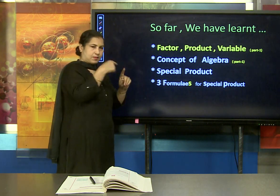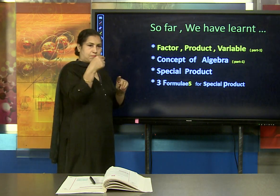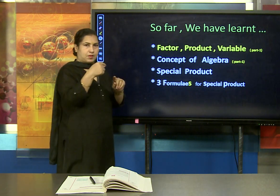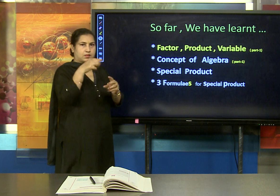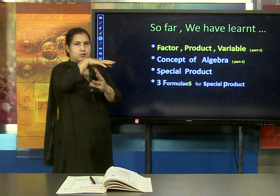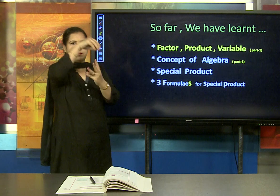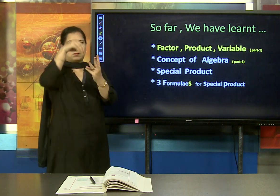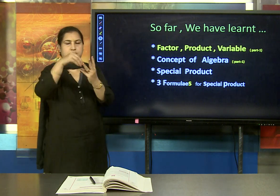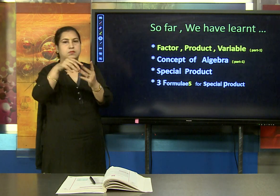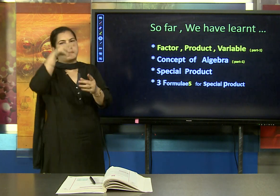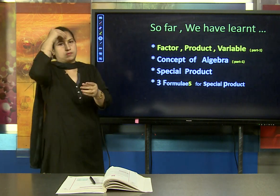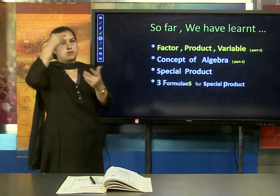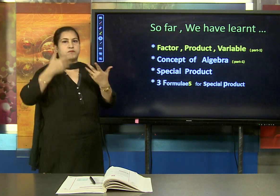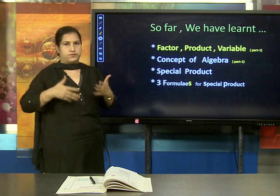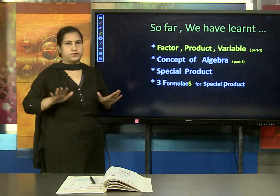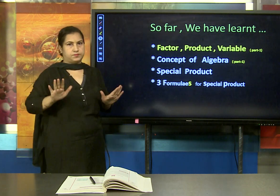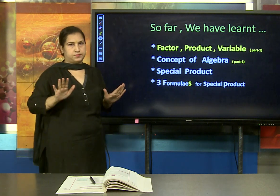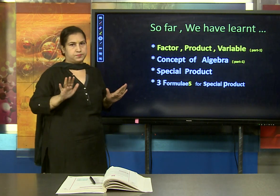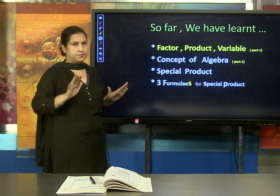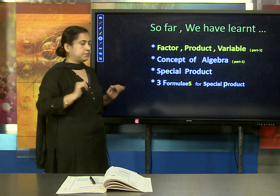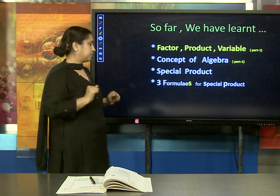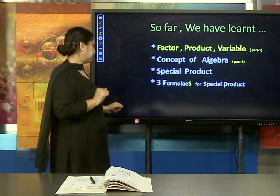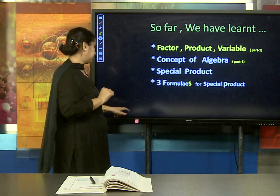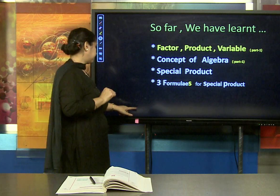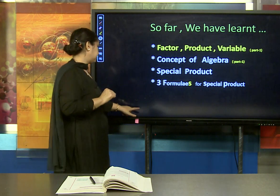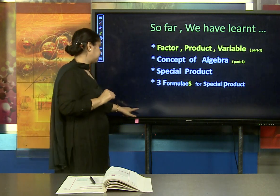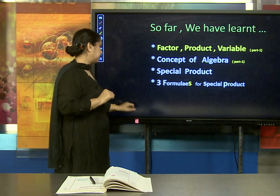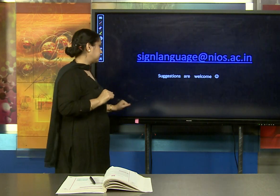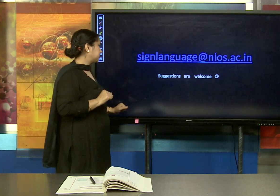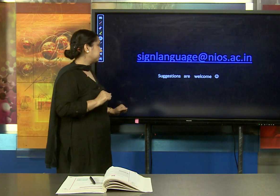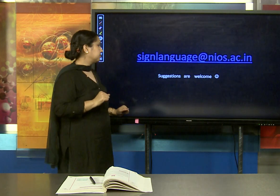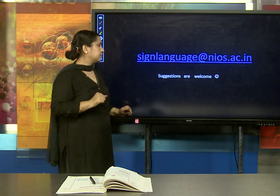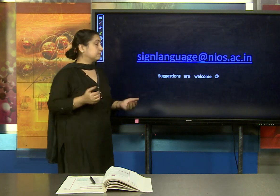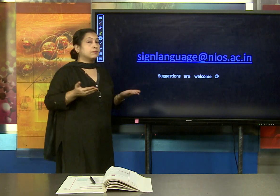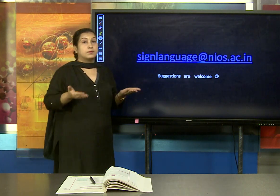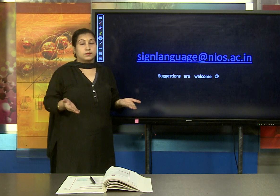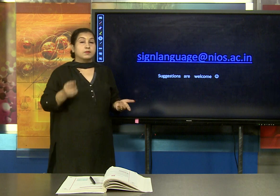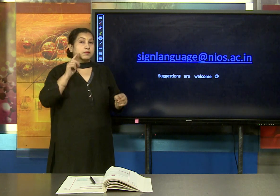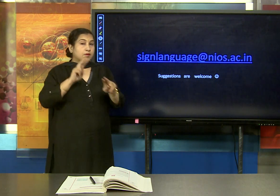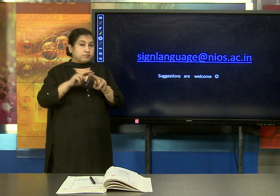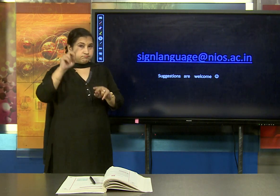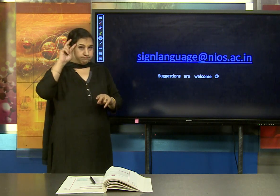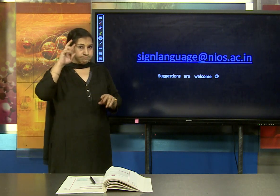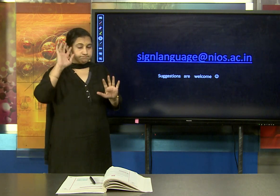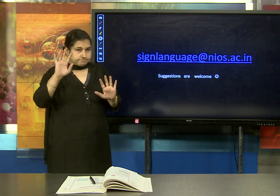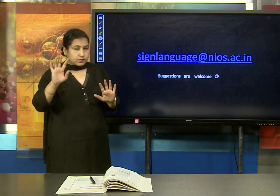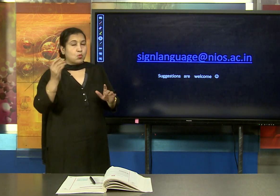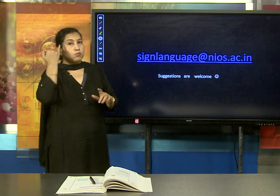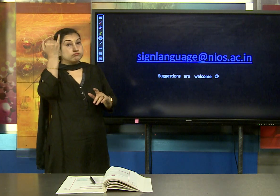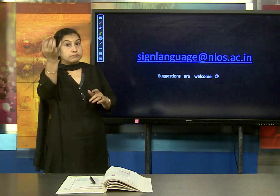समझे ए और बी के, एक प्लस का एक माइनस का और जिसमें 3 दोनों थे। यदि आपके मन में कोई